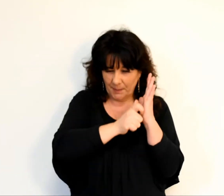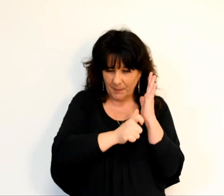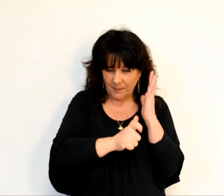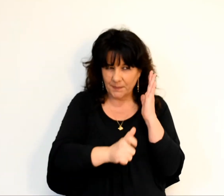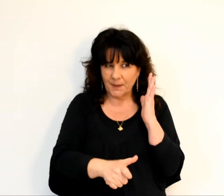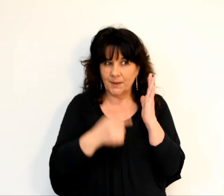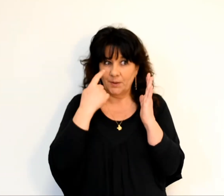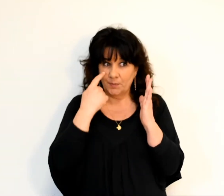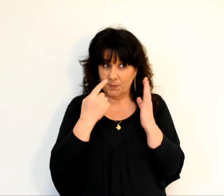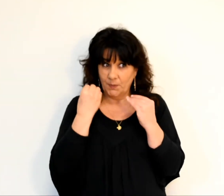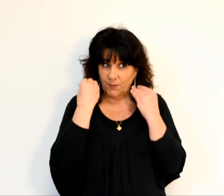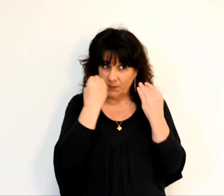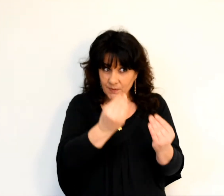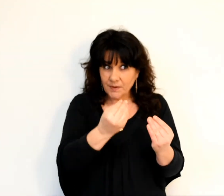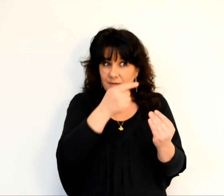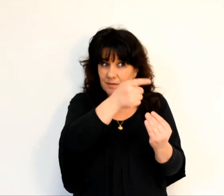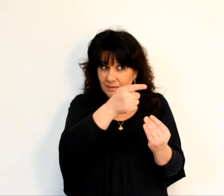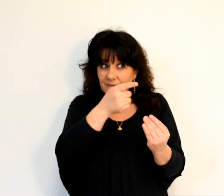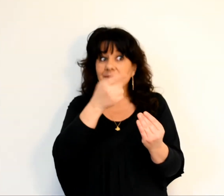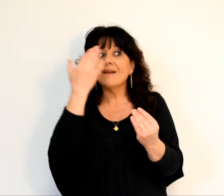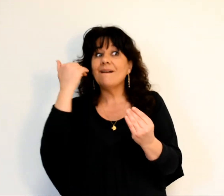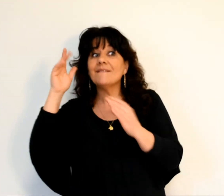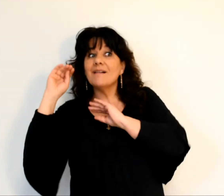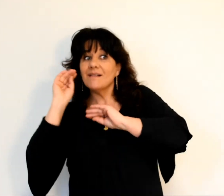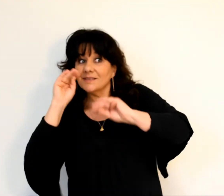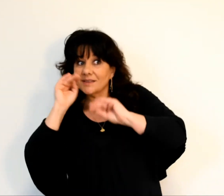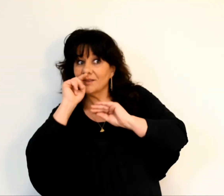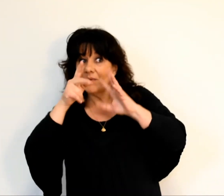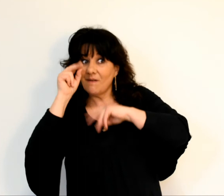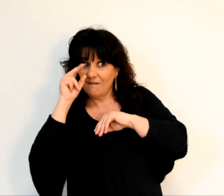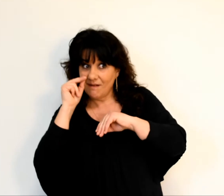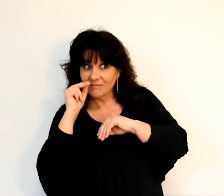solidité des enseignements que tu as entendus.